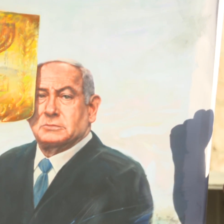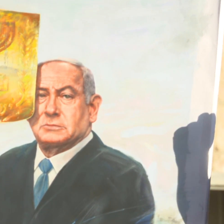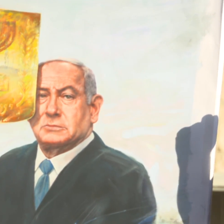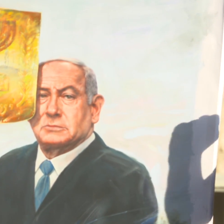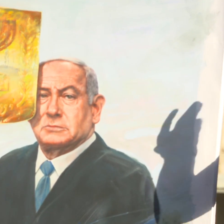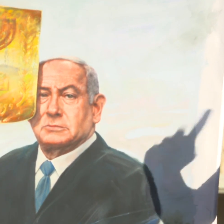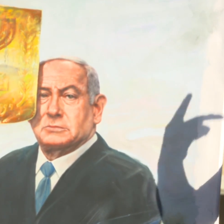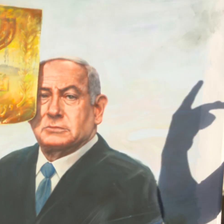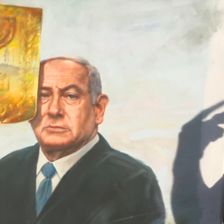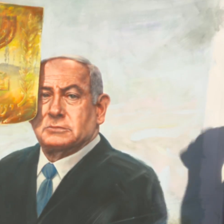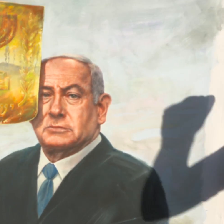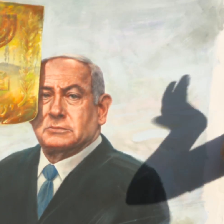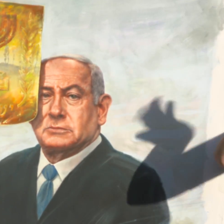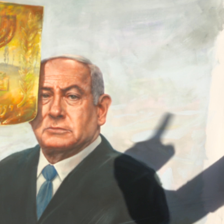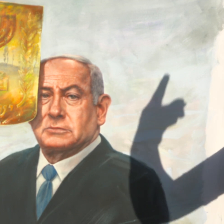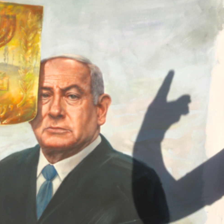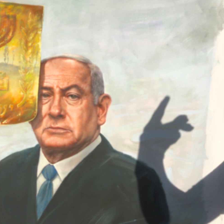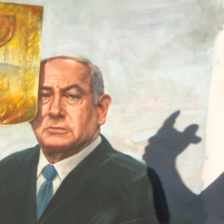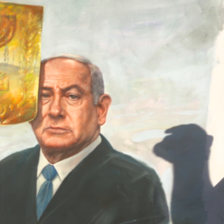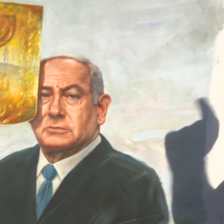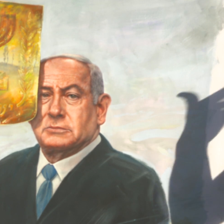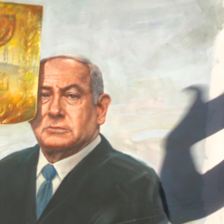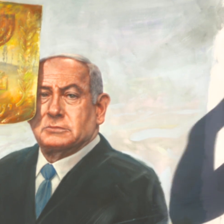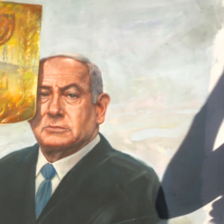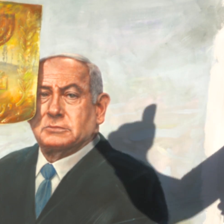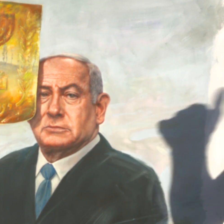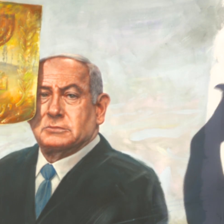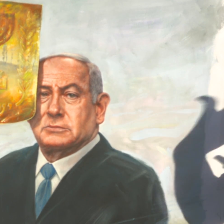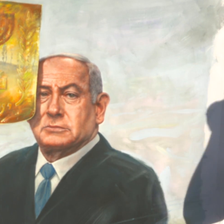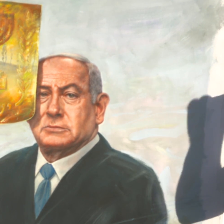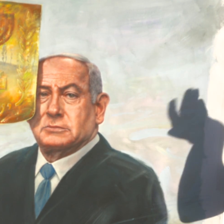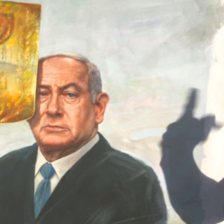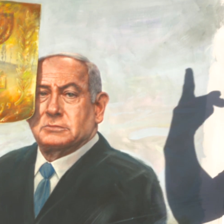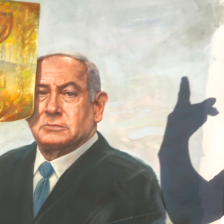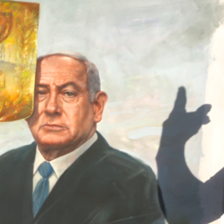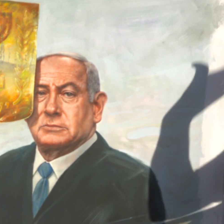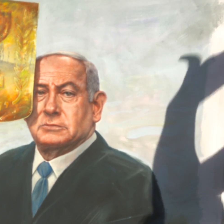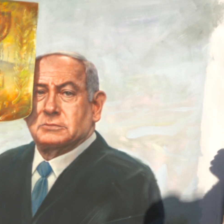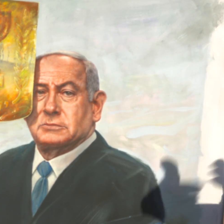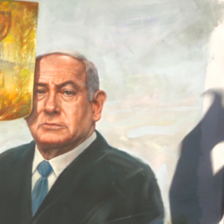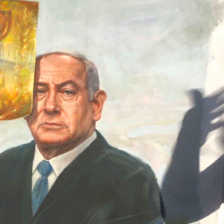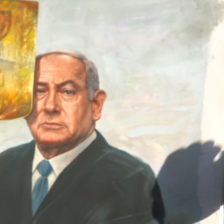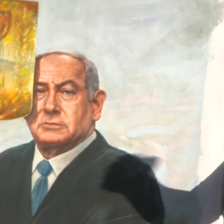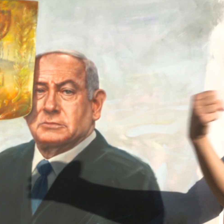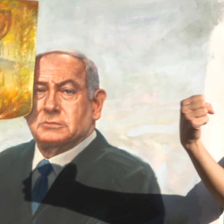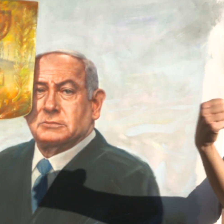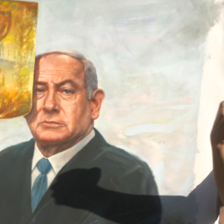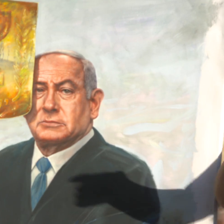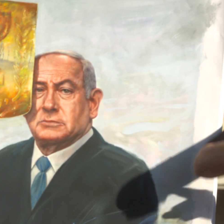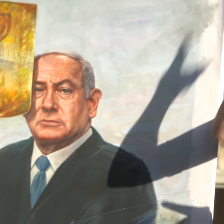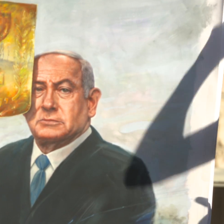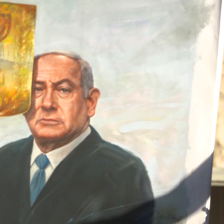ואני רק רוצה להזכיר לכם, נבו הוא הסיפור שחותם את סיפורי המקרא. מדובר